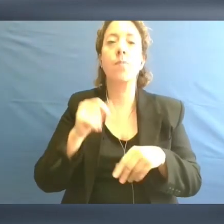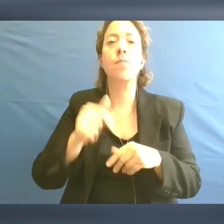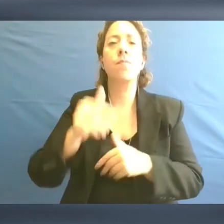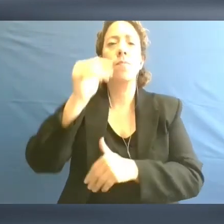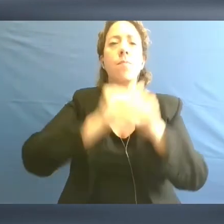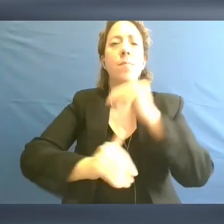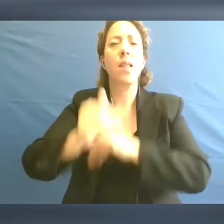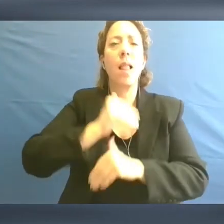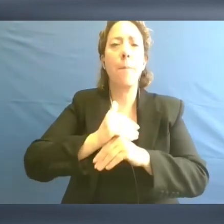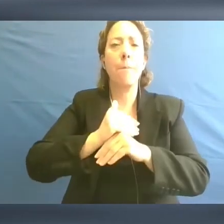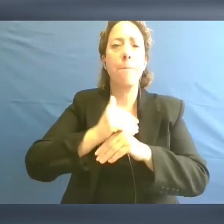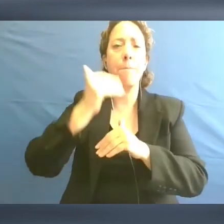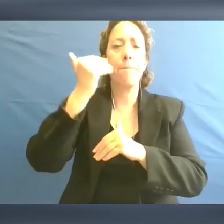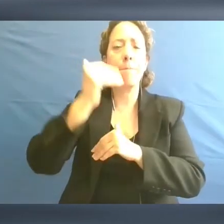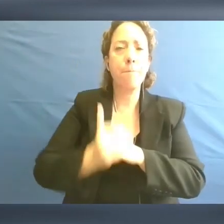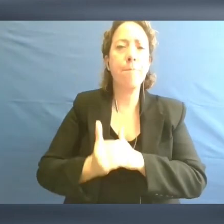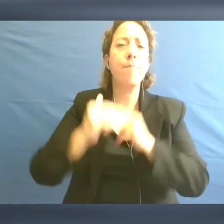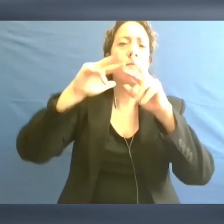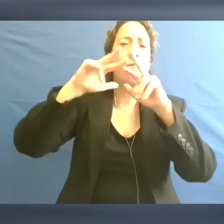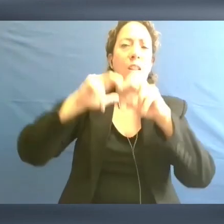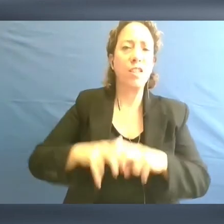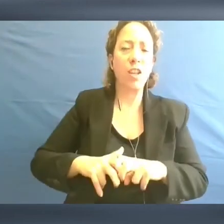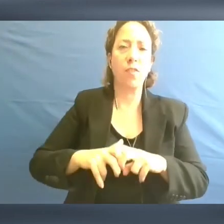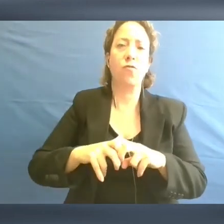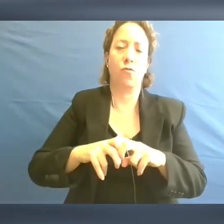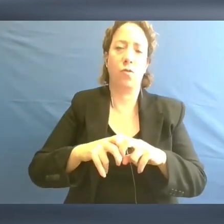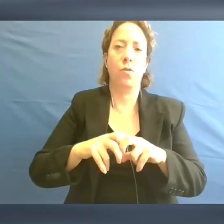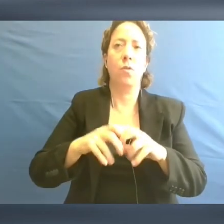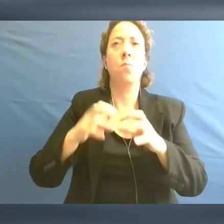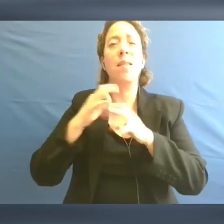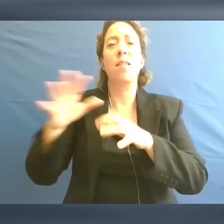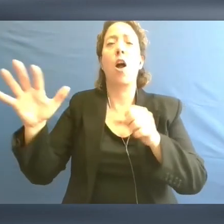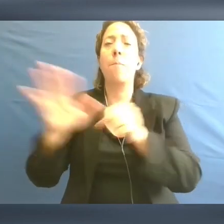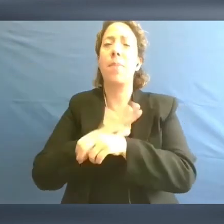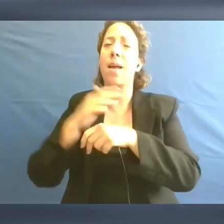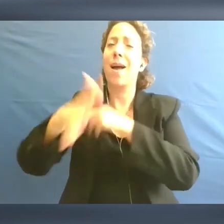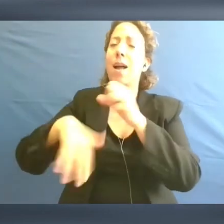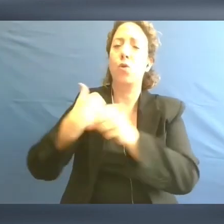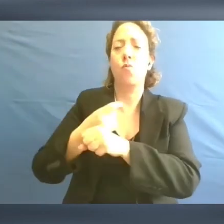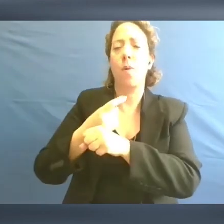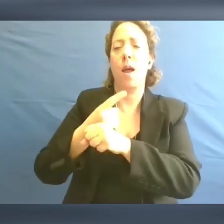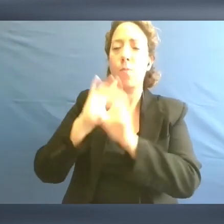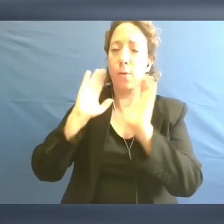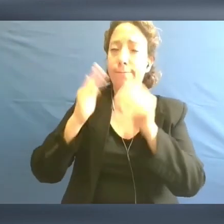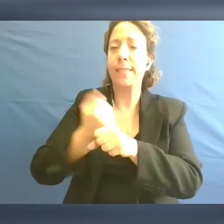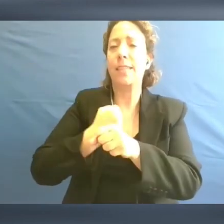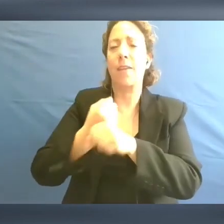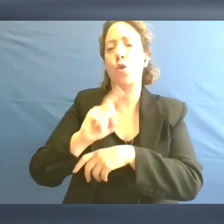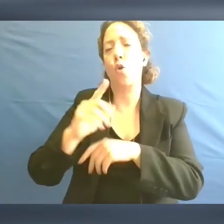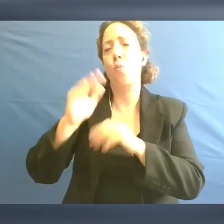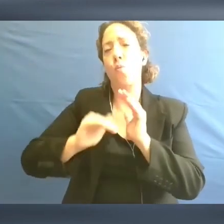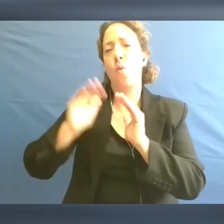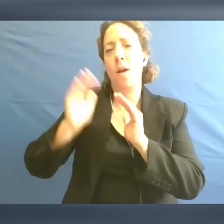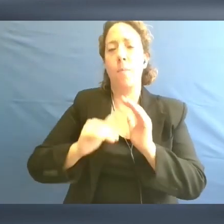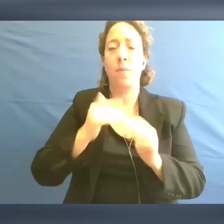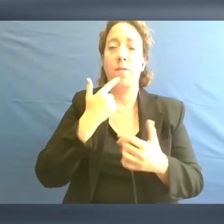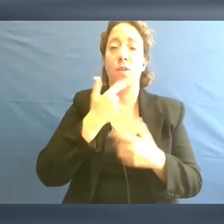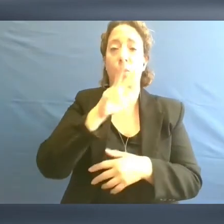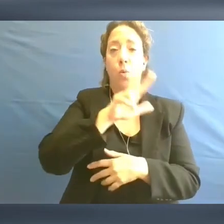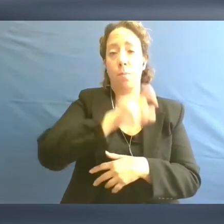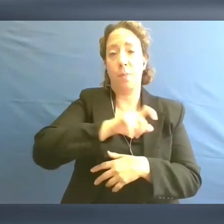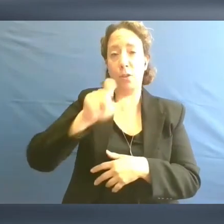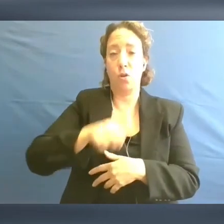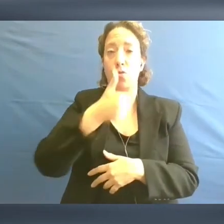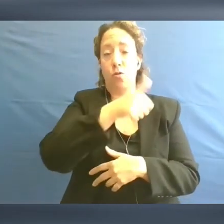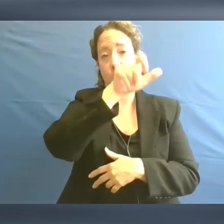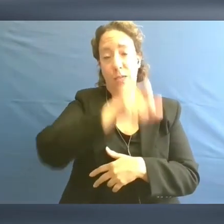recherche, c'est pas tout à fait un équivalent plein temps annuel qui travaille sur ce programme, mais nous sommes 3 personnes, une personne handicapée de